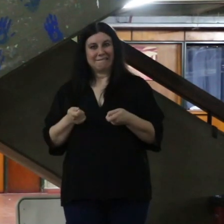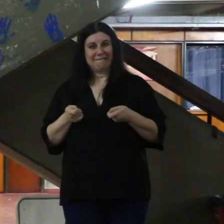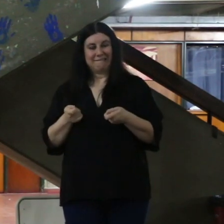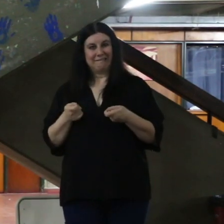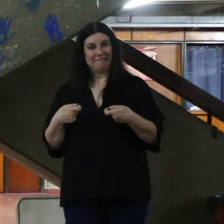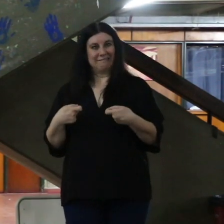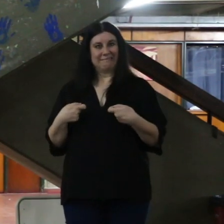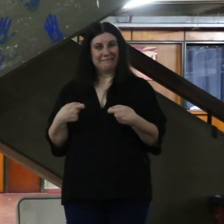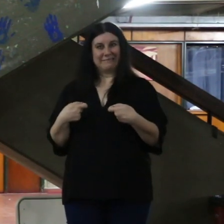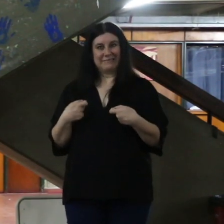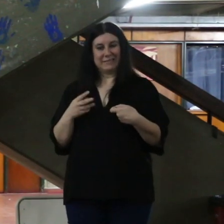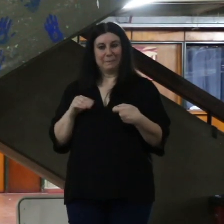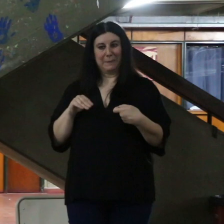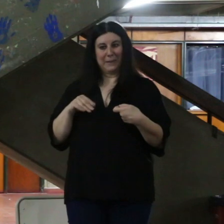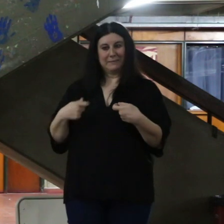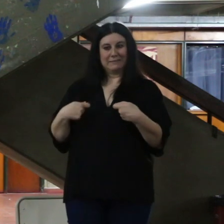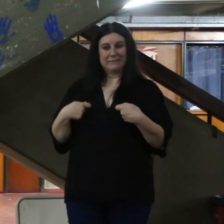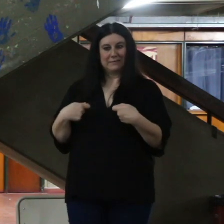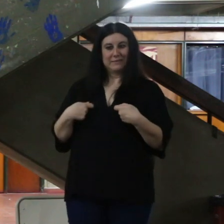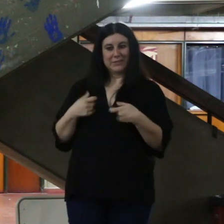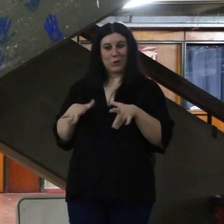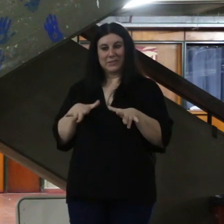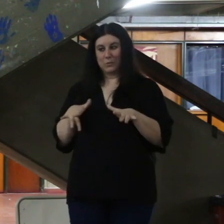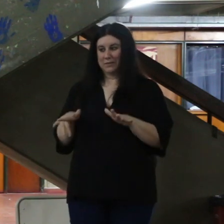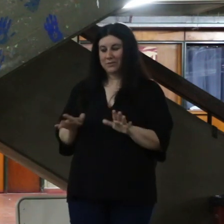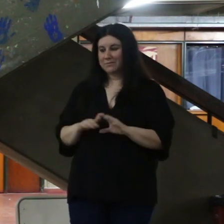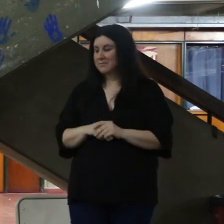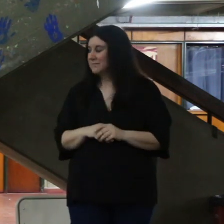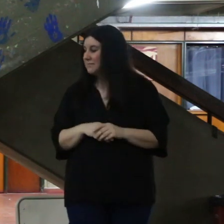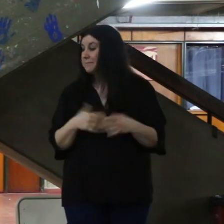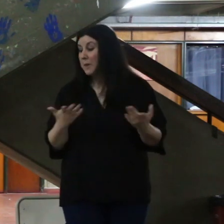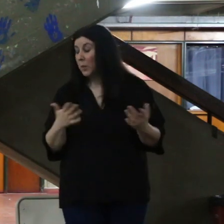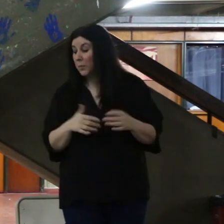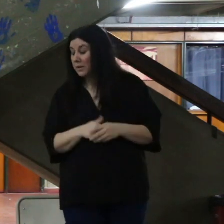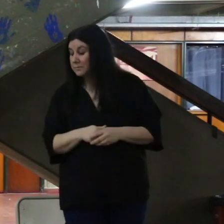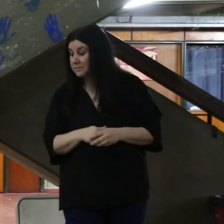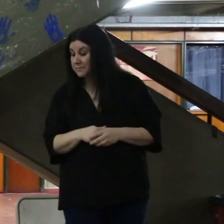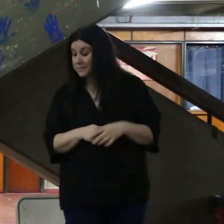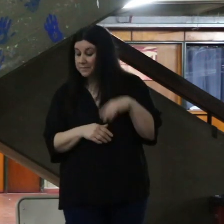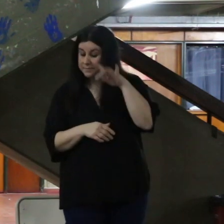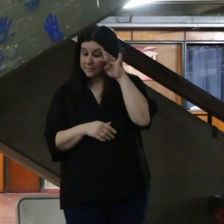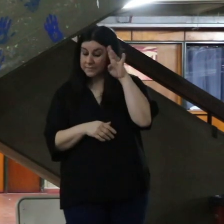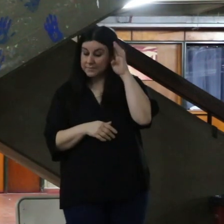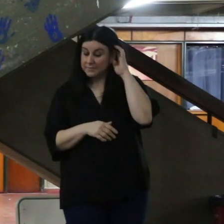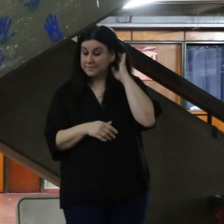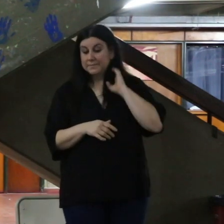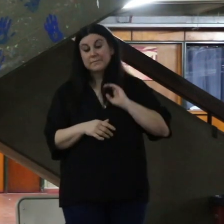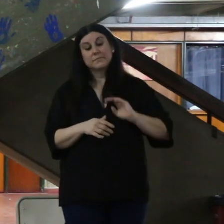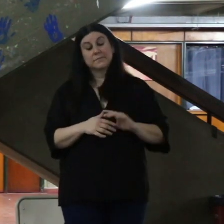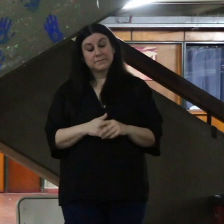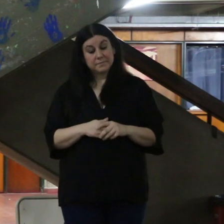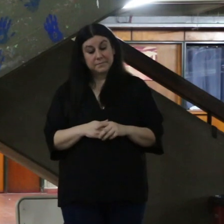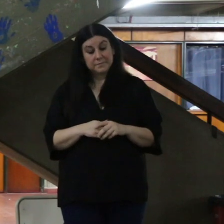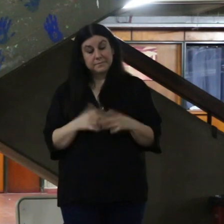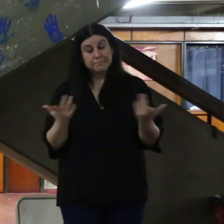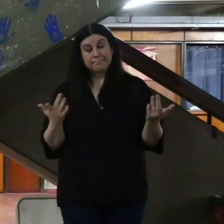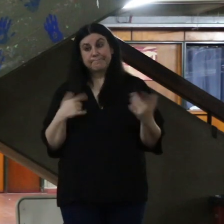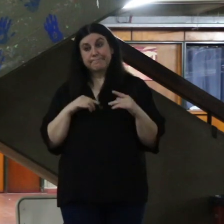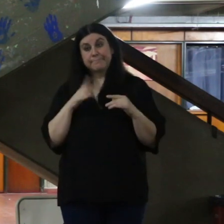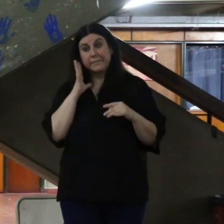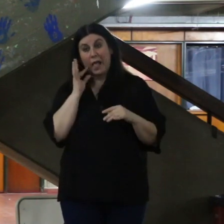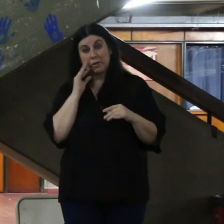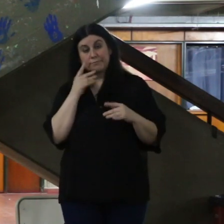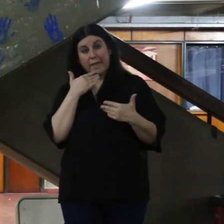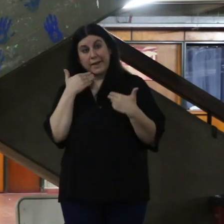presionado con este. Pero bueno, nada, entre otras cosas, agradecer al